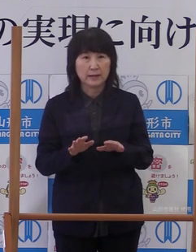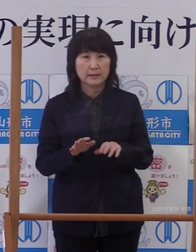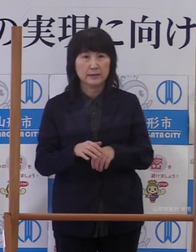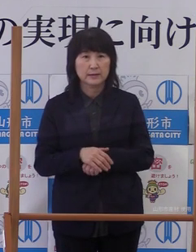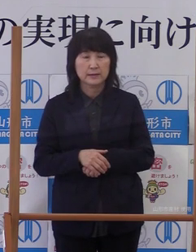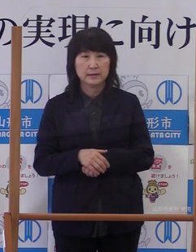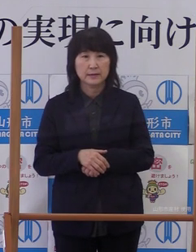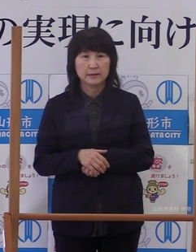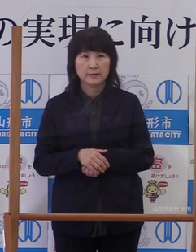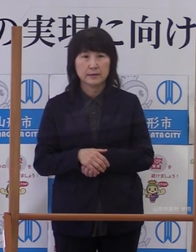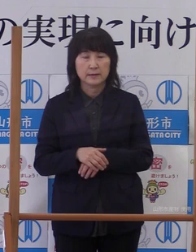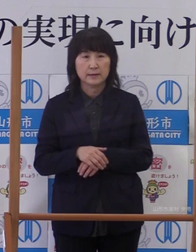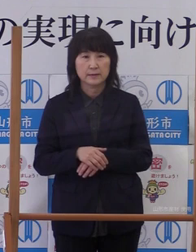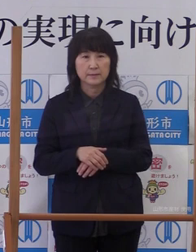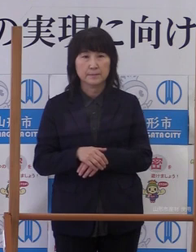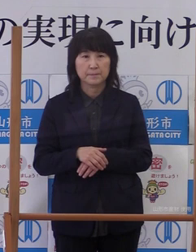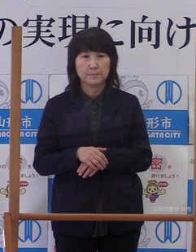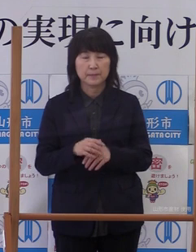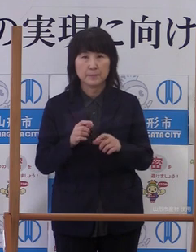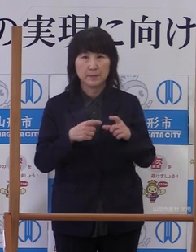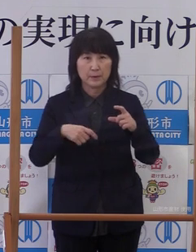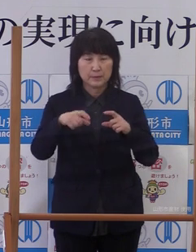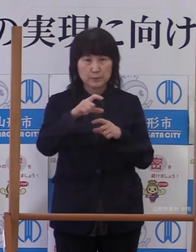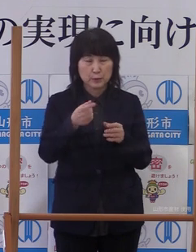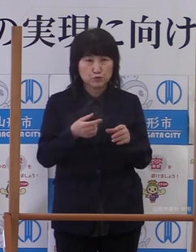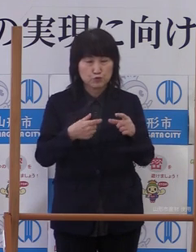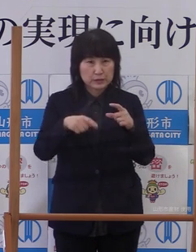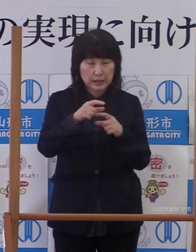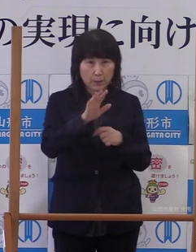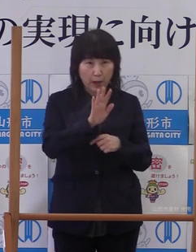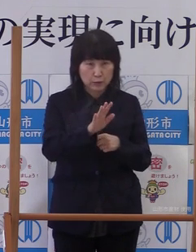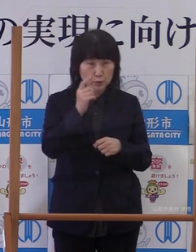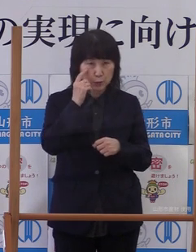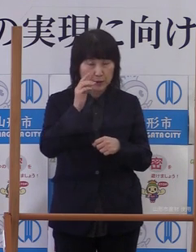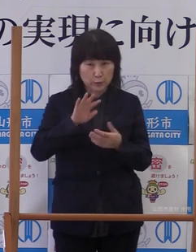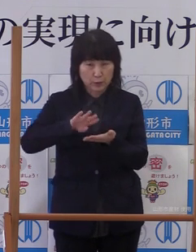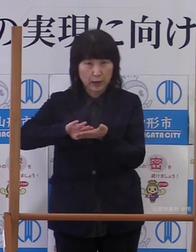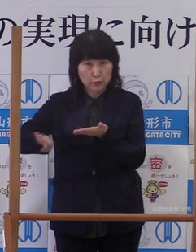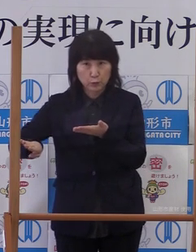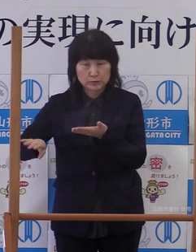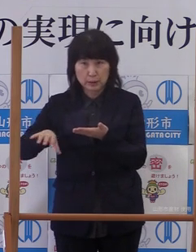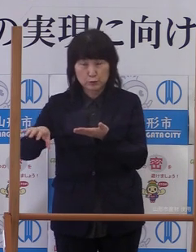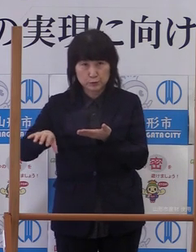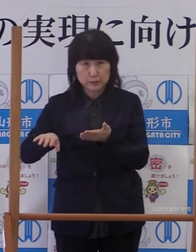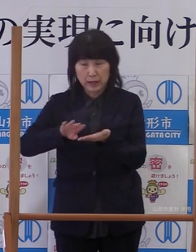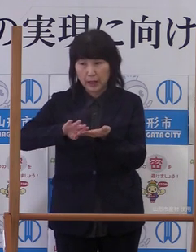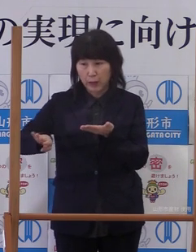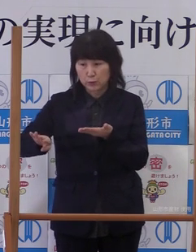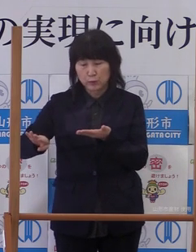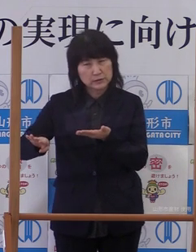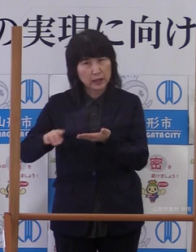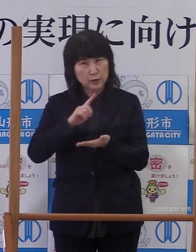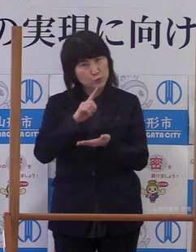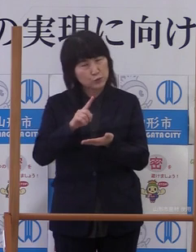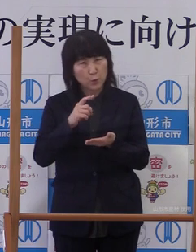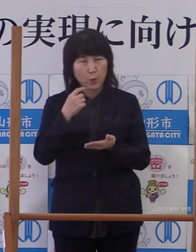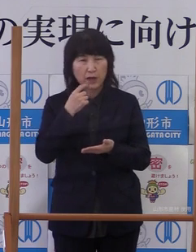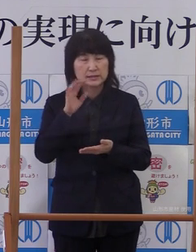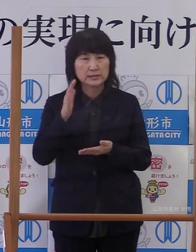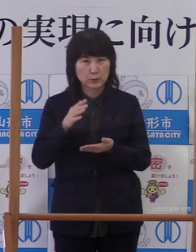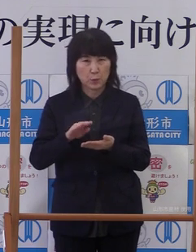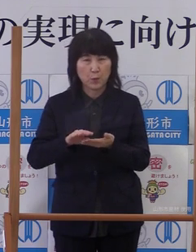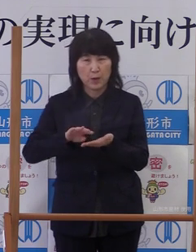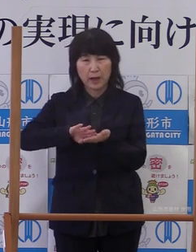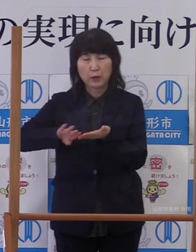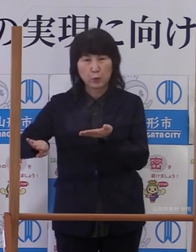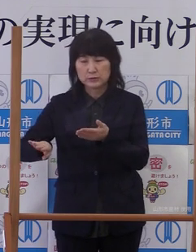した部分、もちろん上乗せする部分もあったと思うんですけれども、カットした部分、捨てたという言い方もあるんですけれども、カットした部